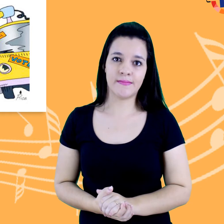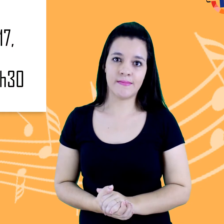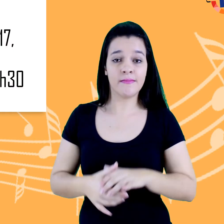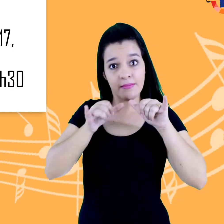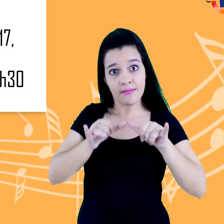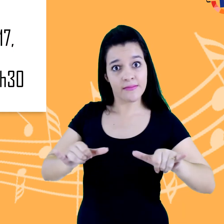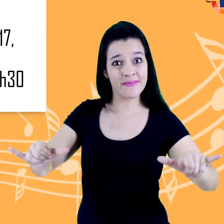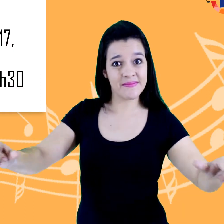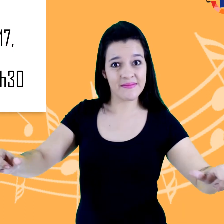Serviço.